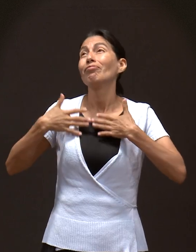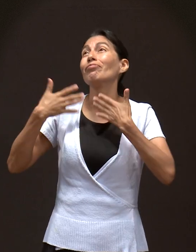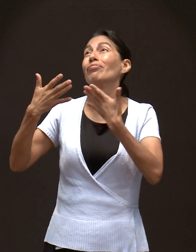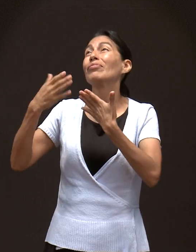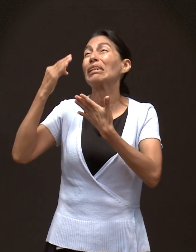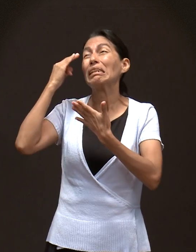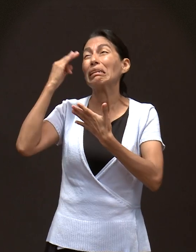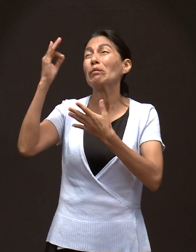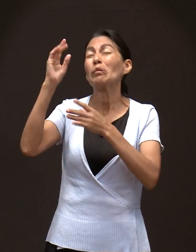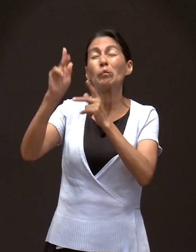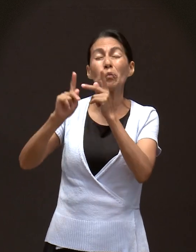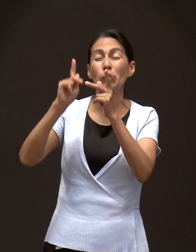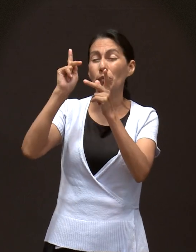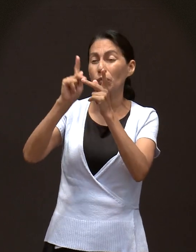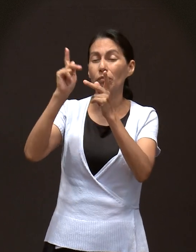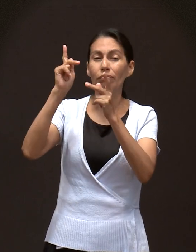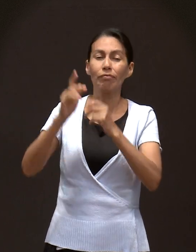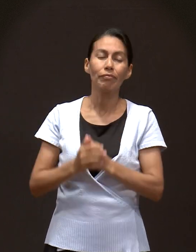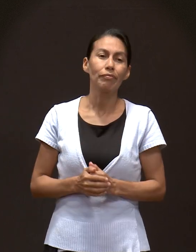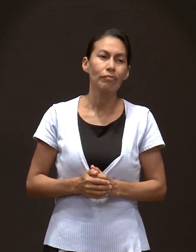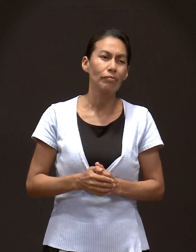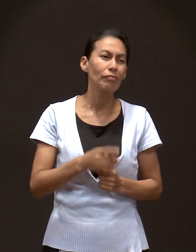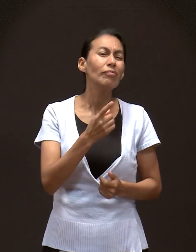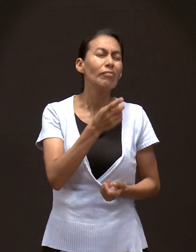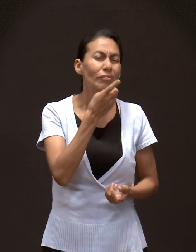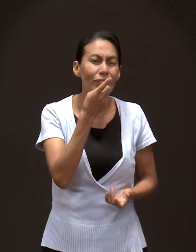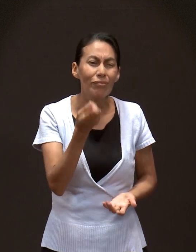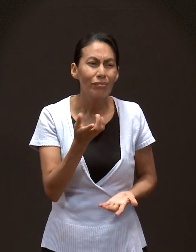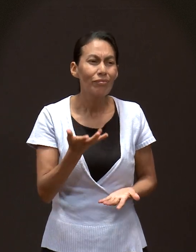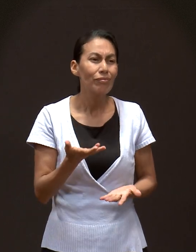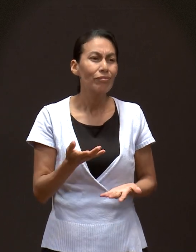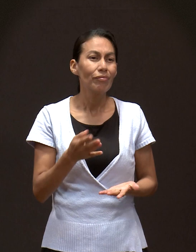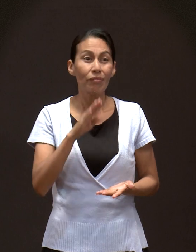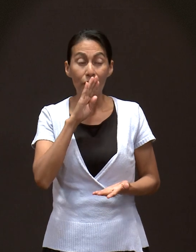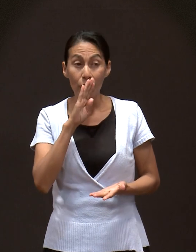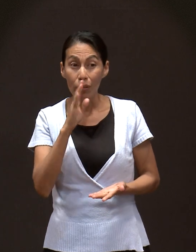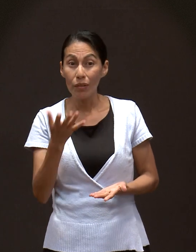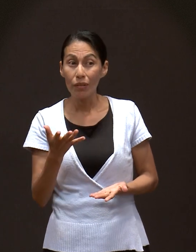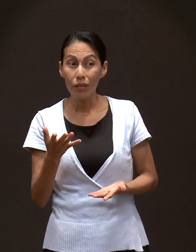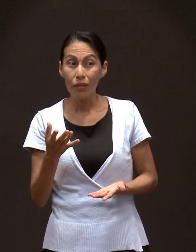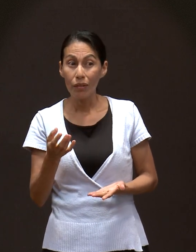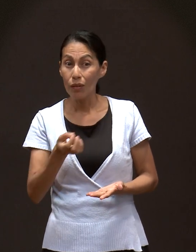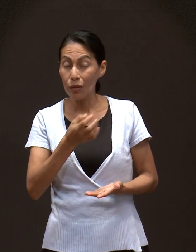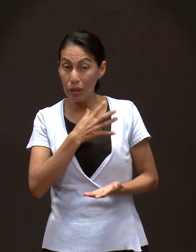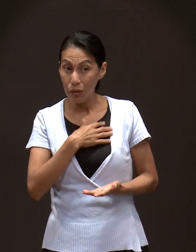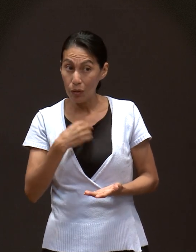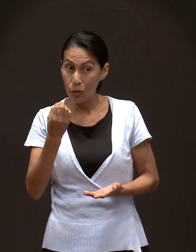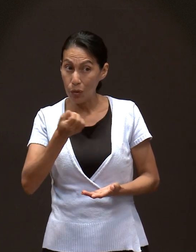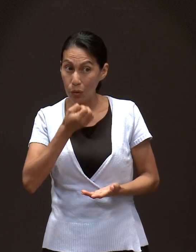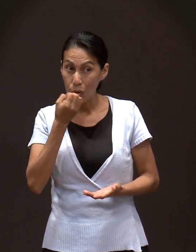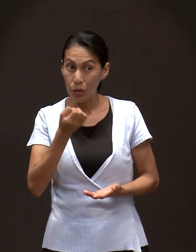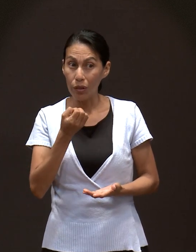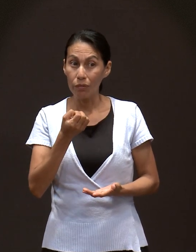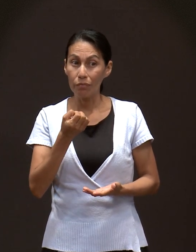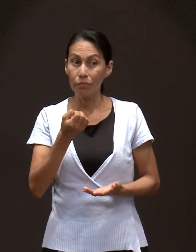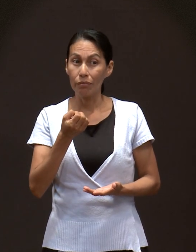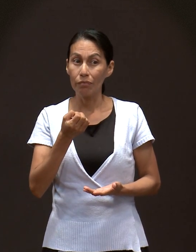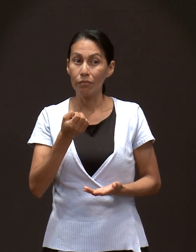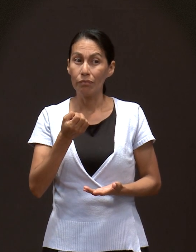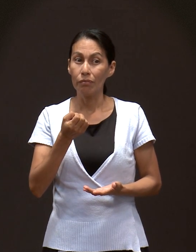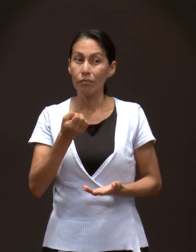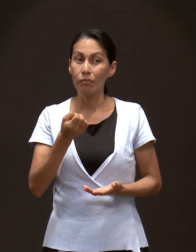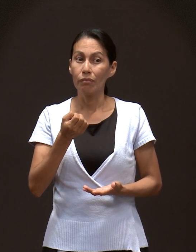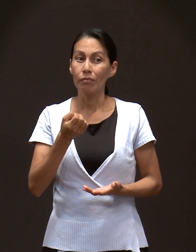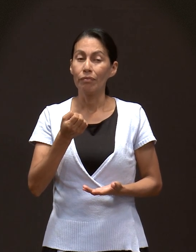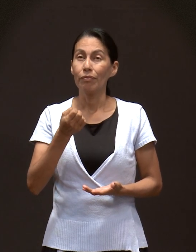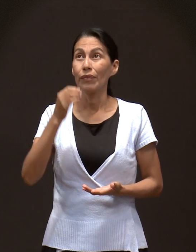pero confío que el tiempo de Dios es perfecto. Amén. Amén. ¿Qué le diríamos a este mamá que ora por sus hijos?